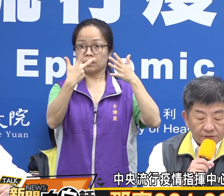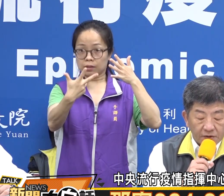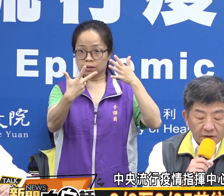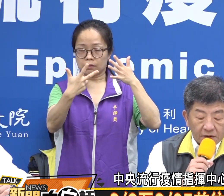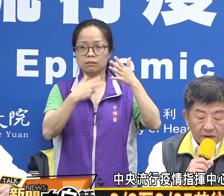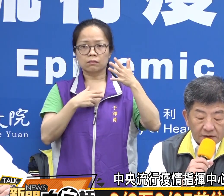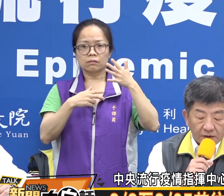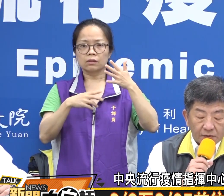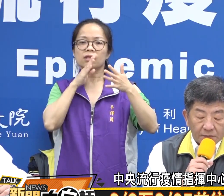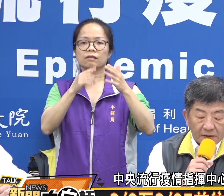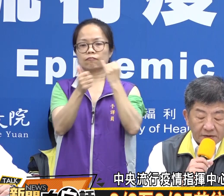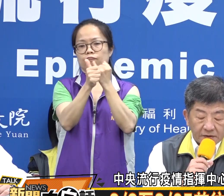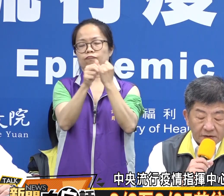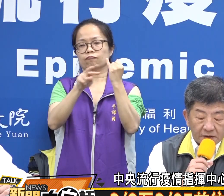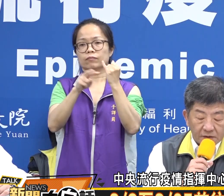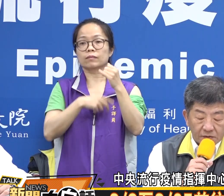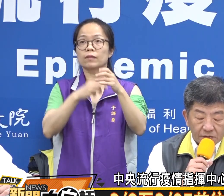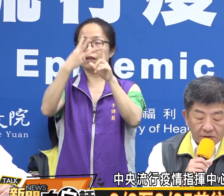妇，